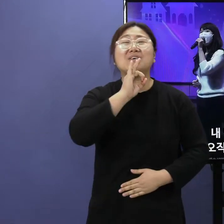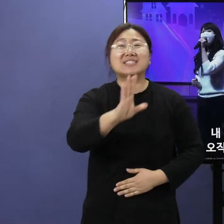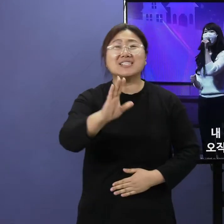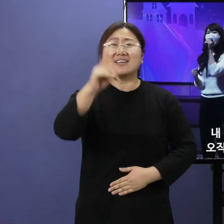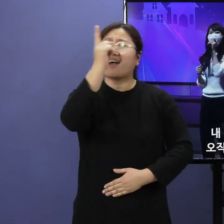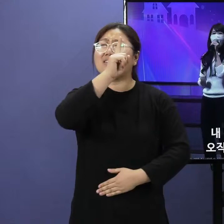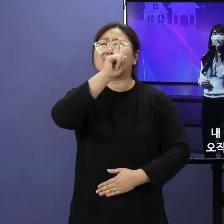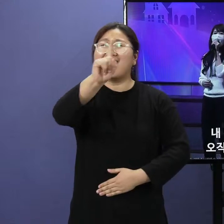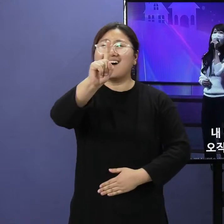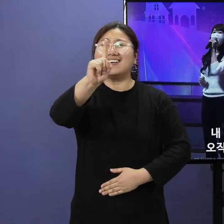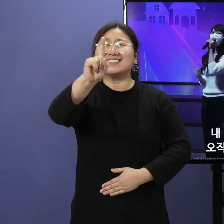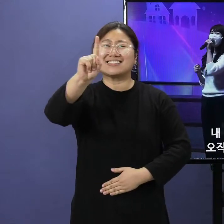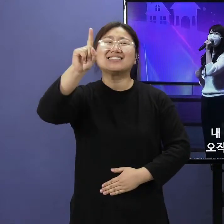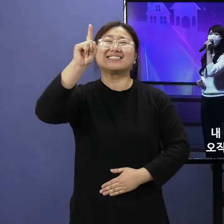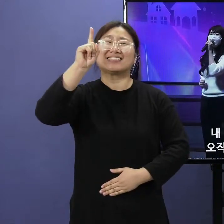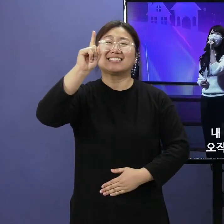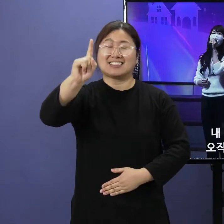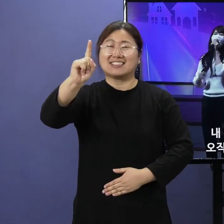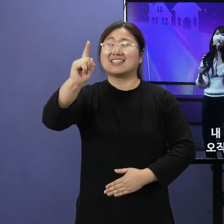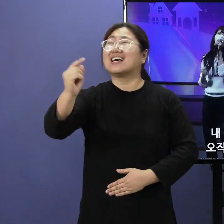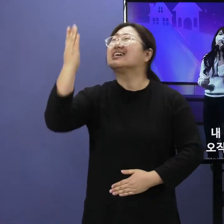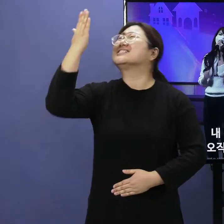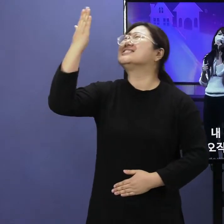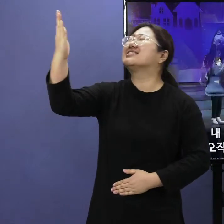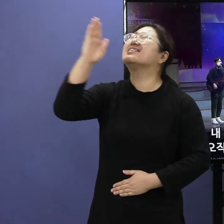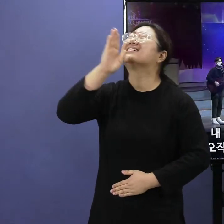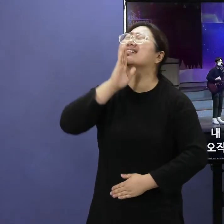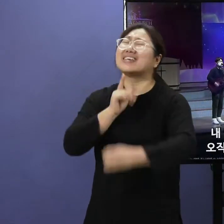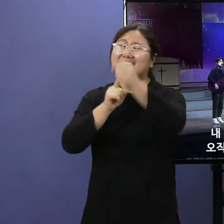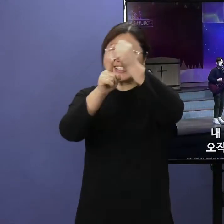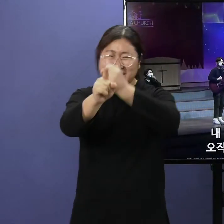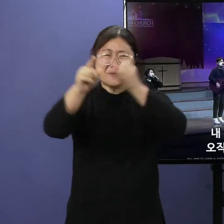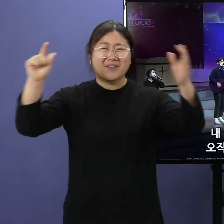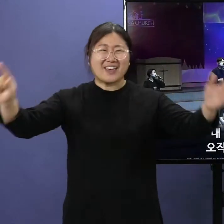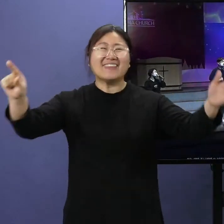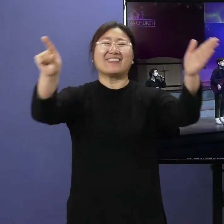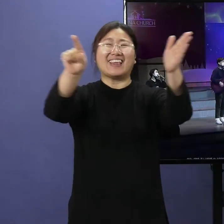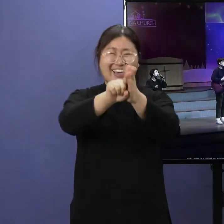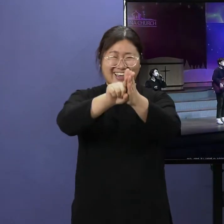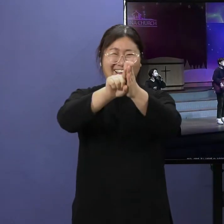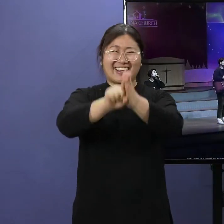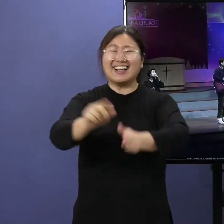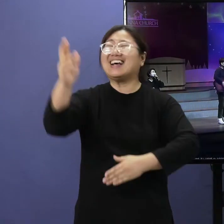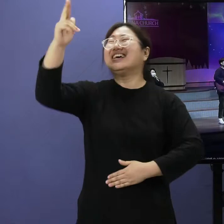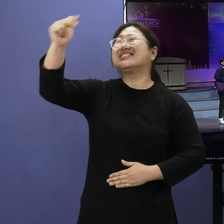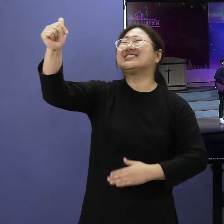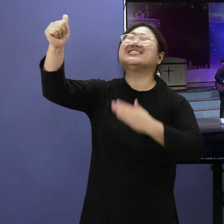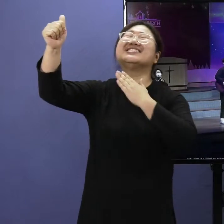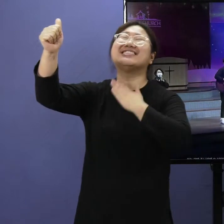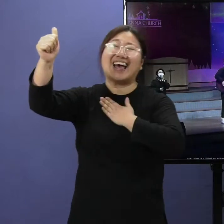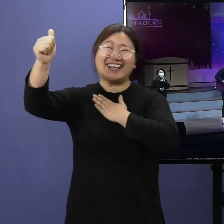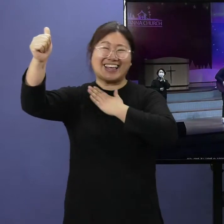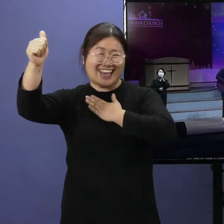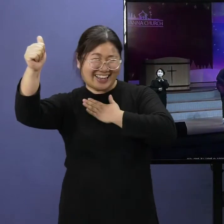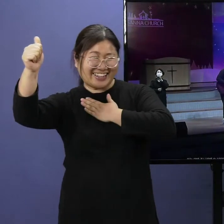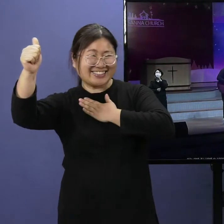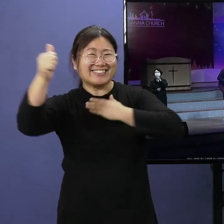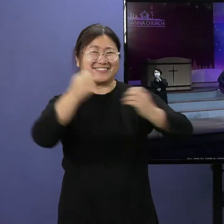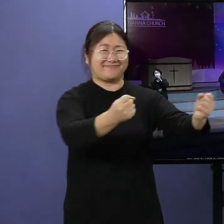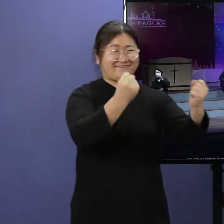오직 한 가지, 그 진리를 믿네. 주는 나의